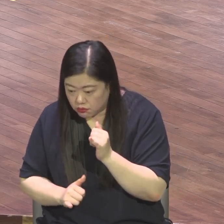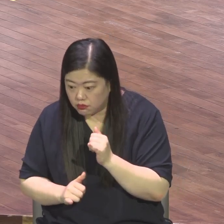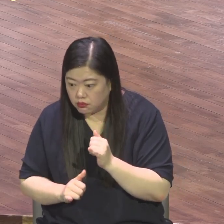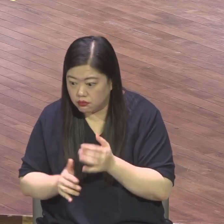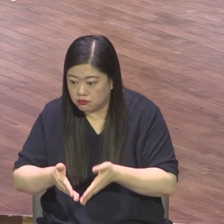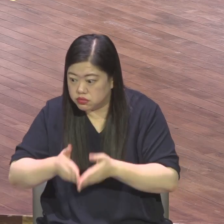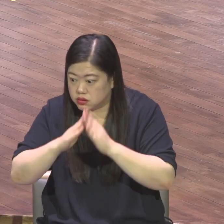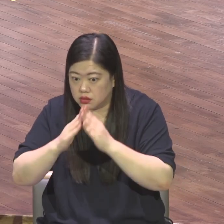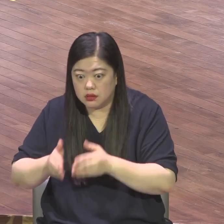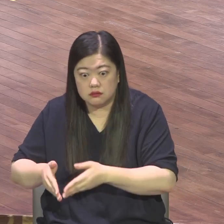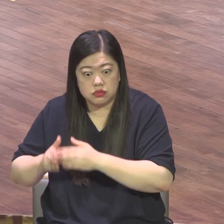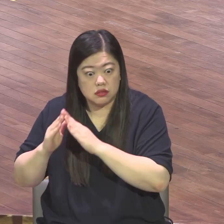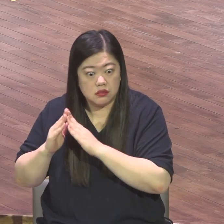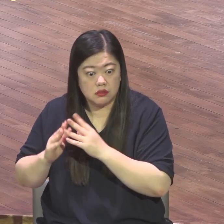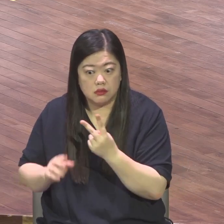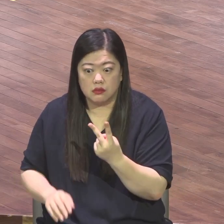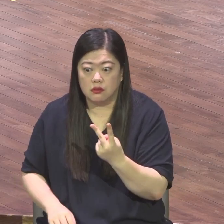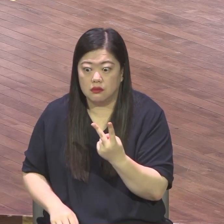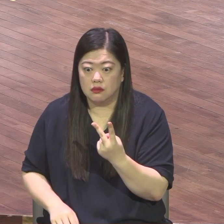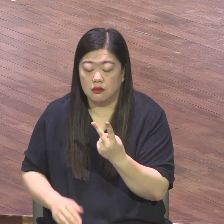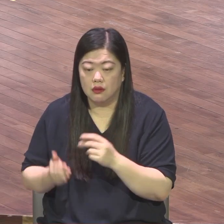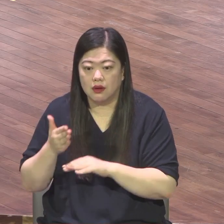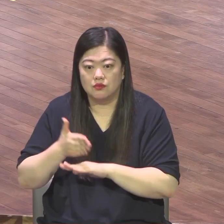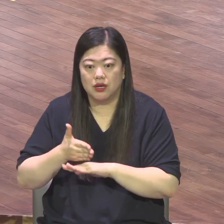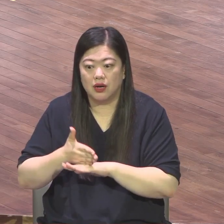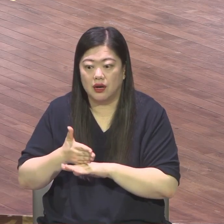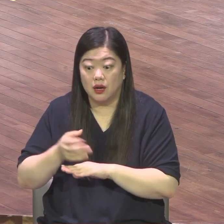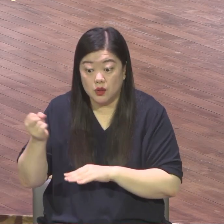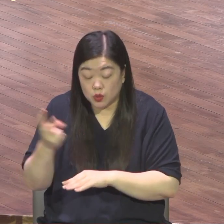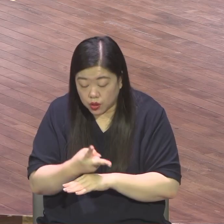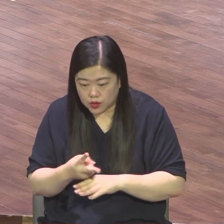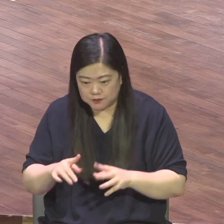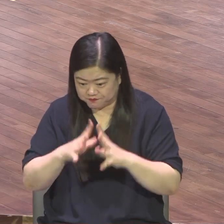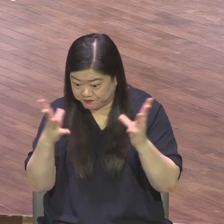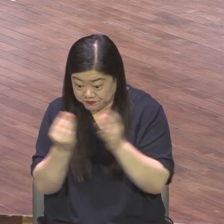성교 대일에 서서 하나님과 소통되는 성교 기도를 한다.